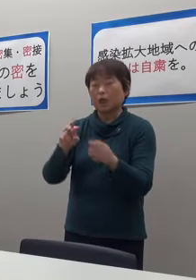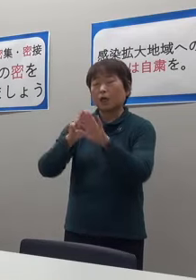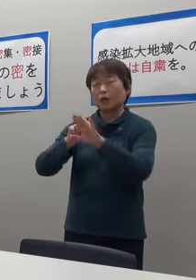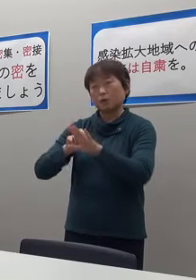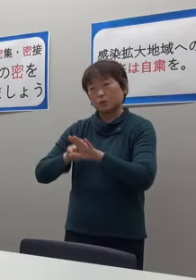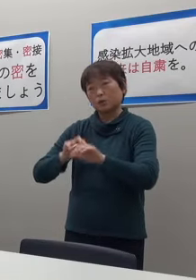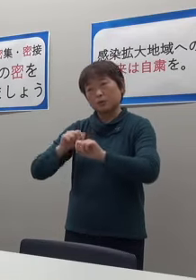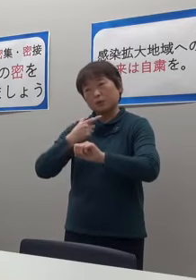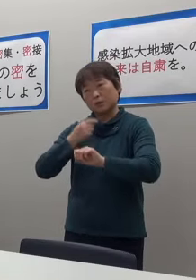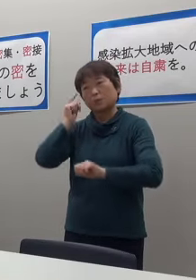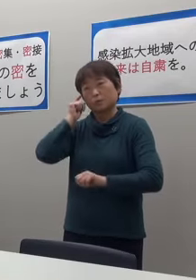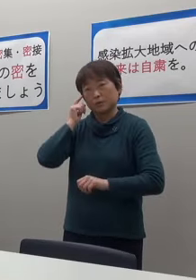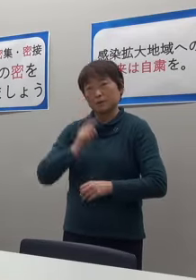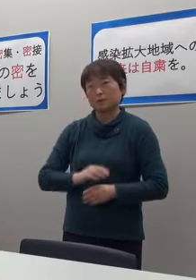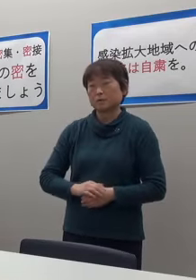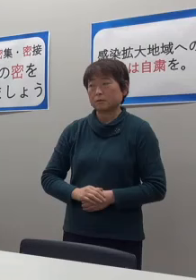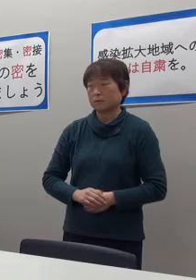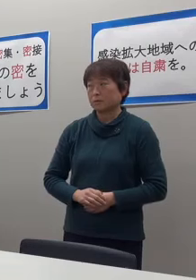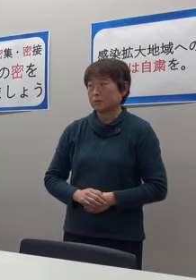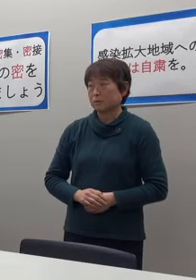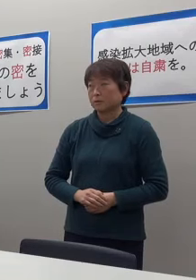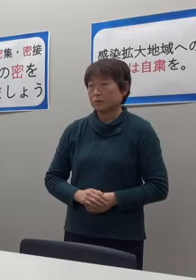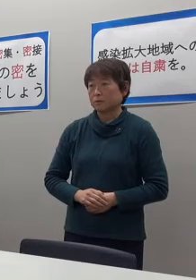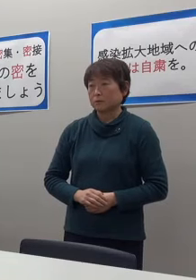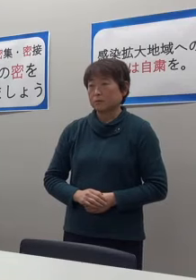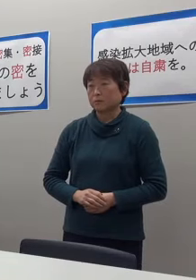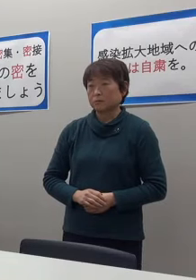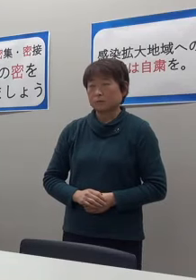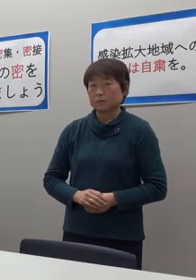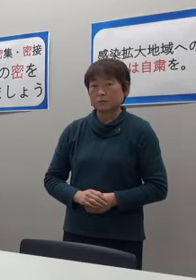他お願いします。よろしいでしょうか。